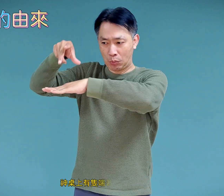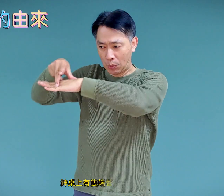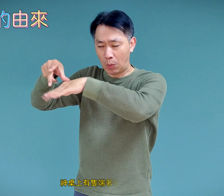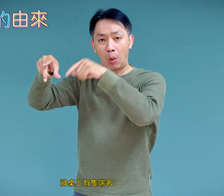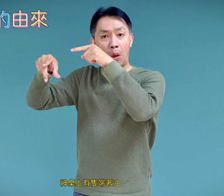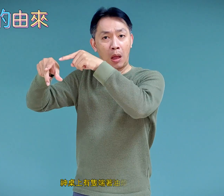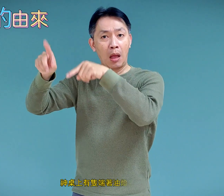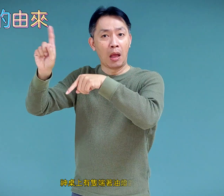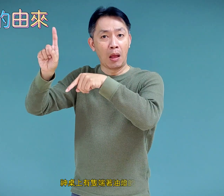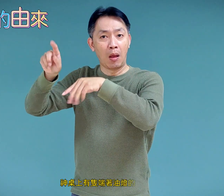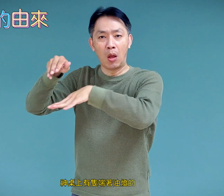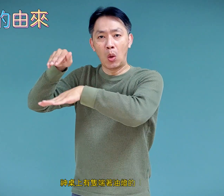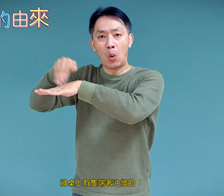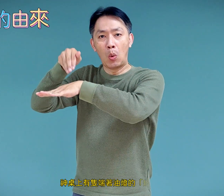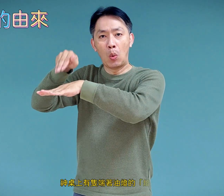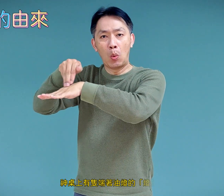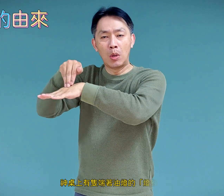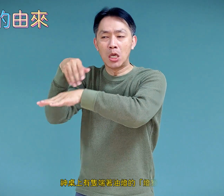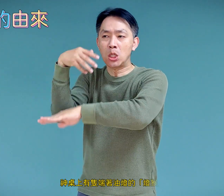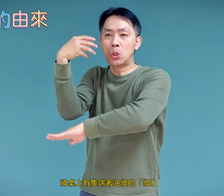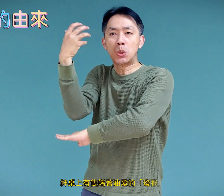神桌上有只端住油灯的灯猴，